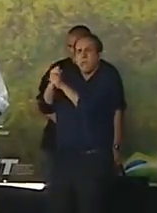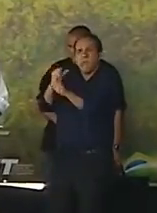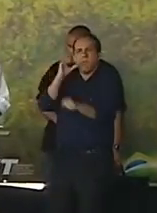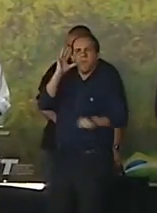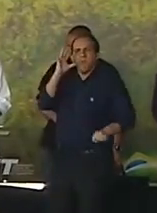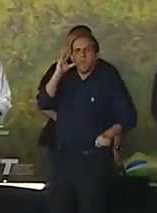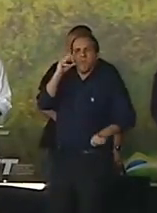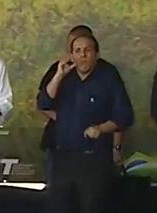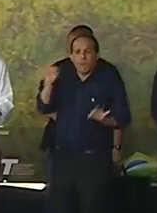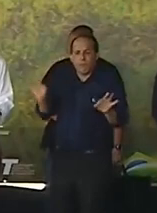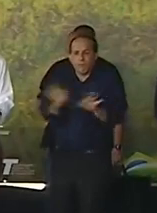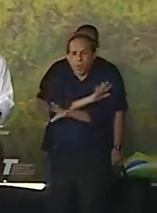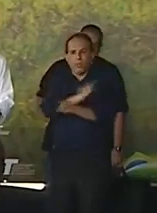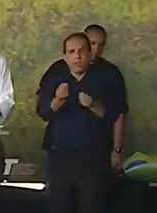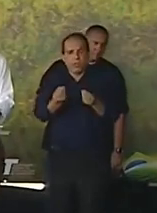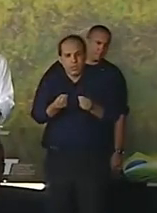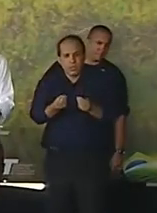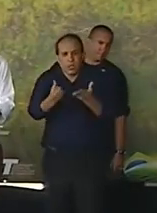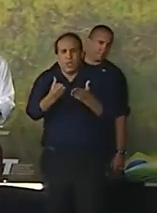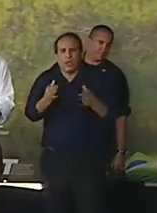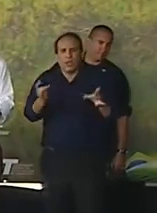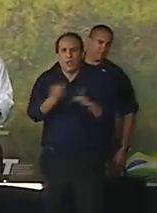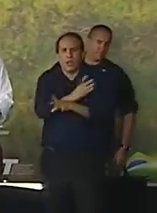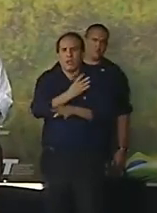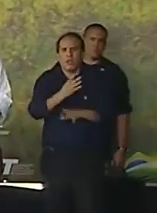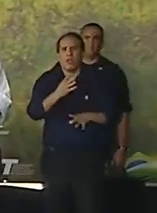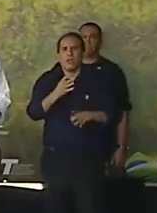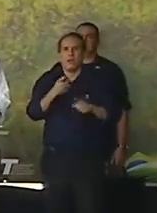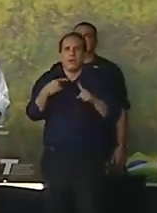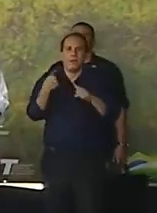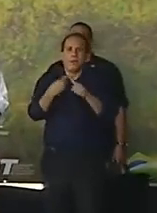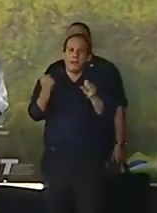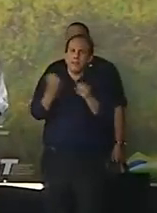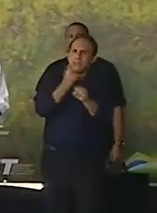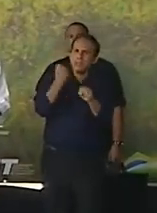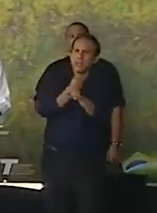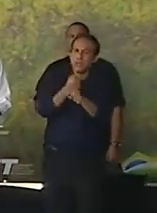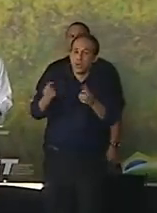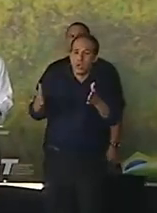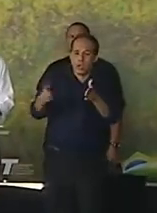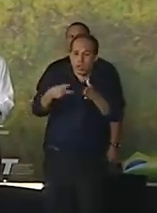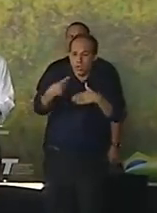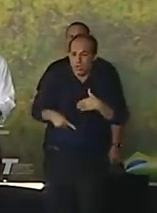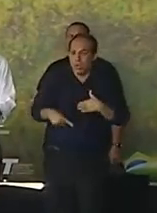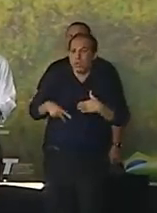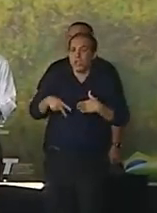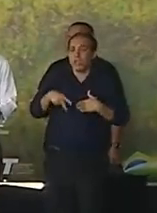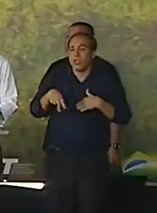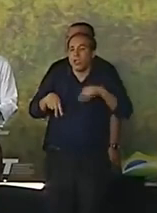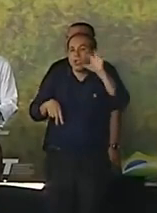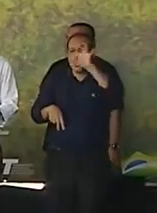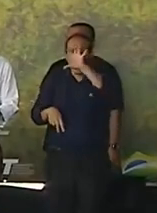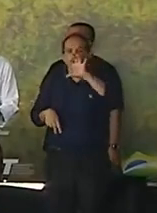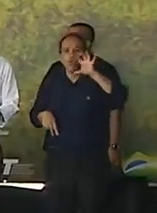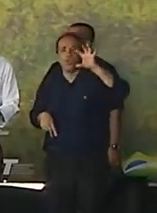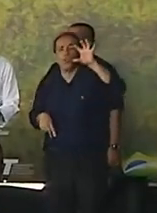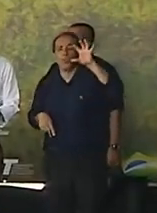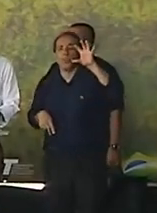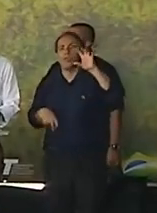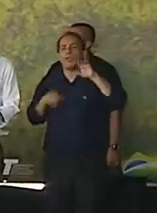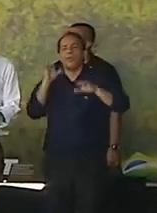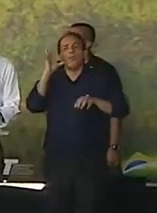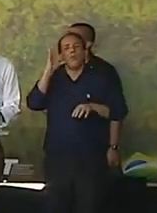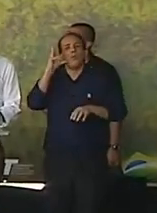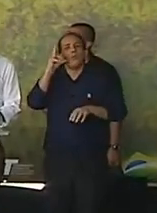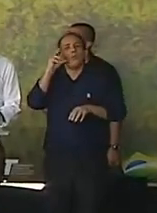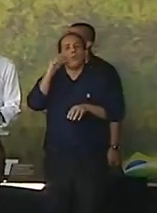integrar para não entregar, abrindo estradas nesta região, esperou-se por décadas